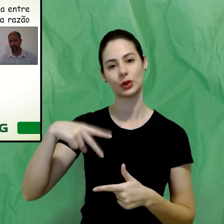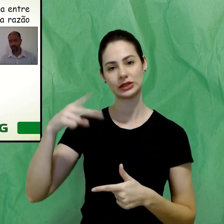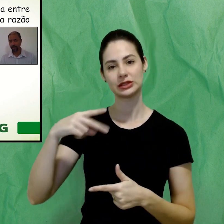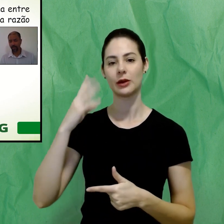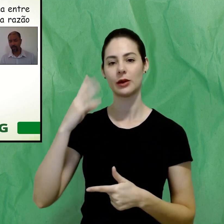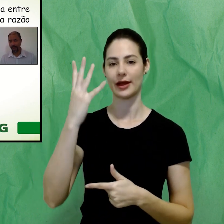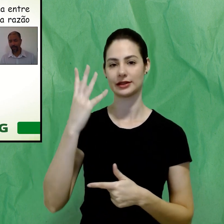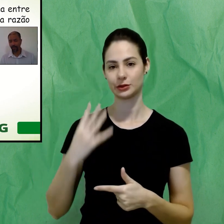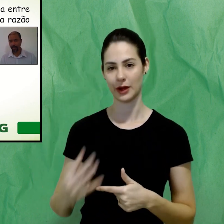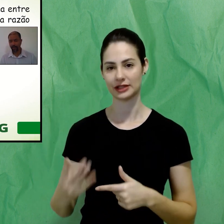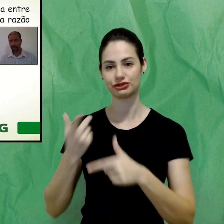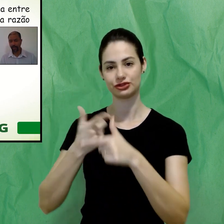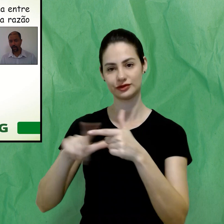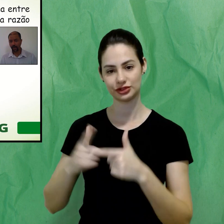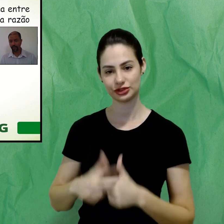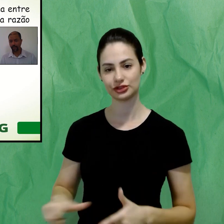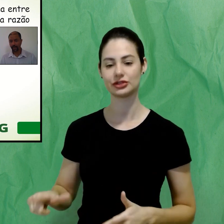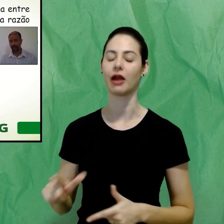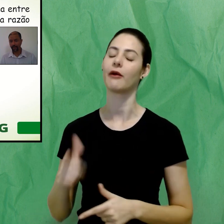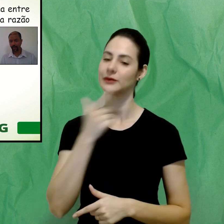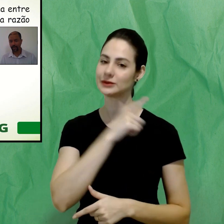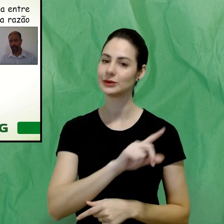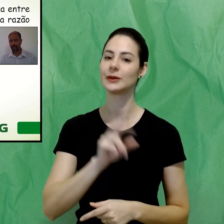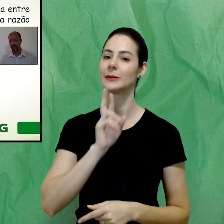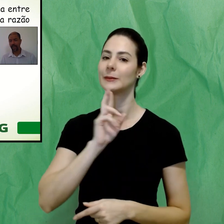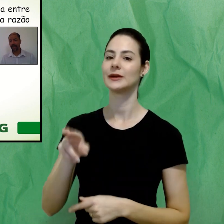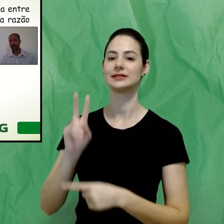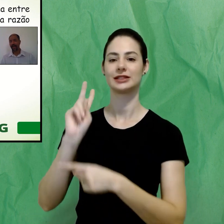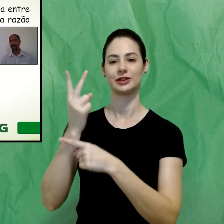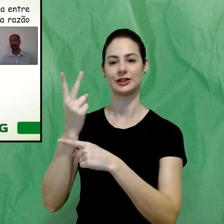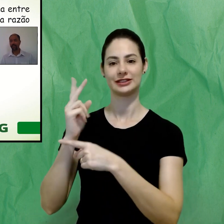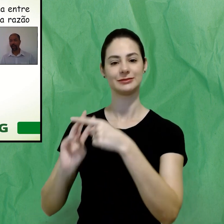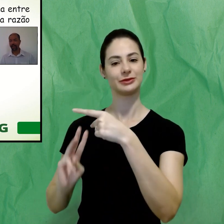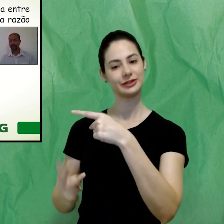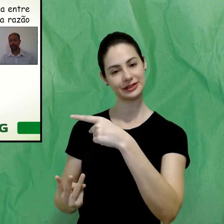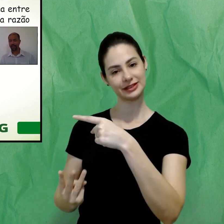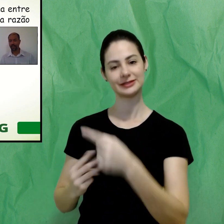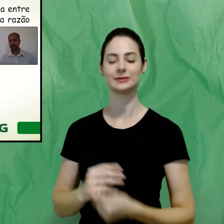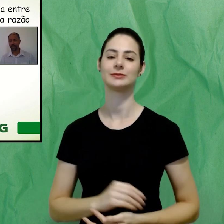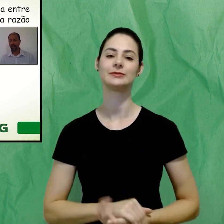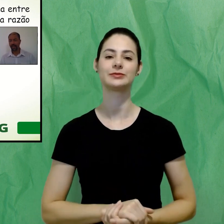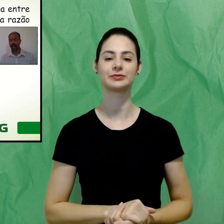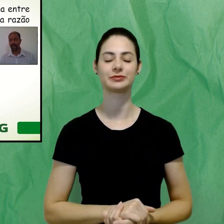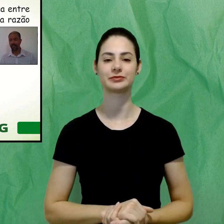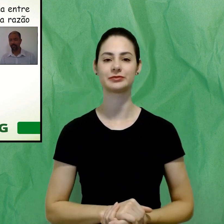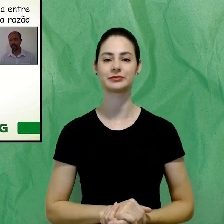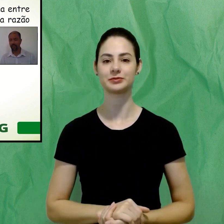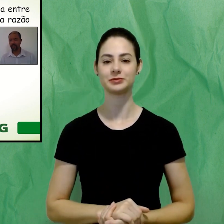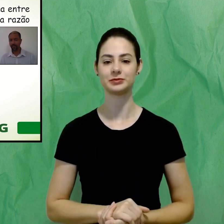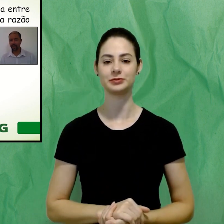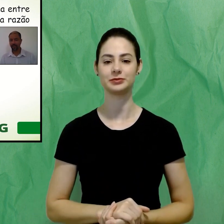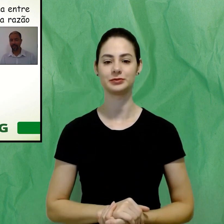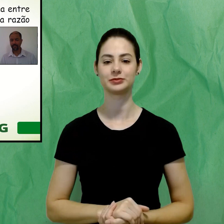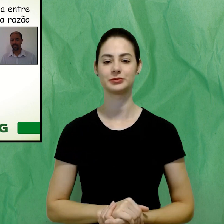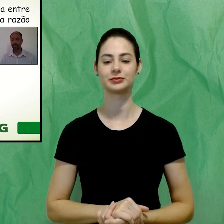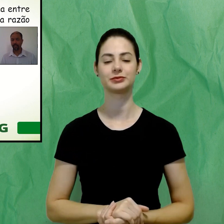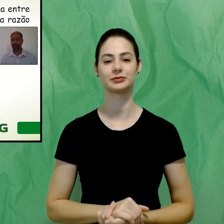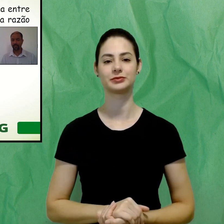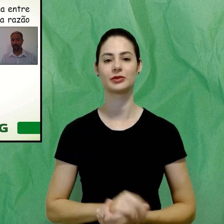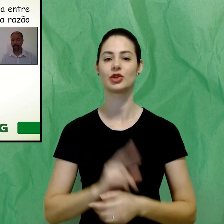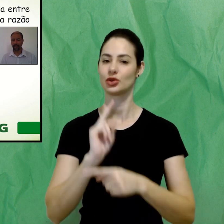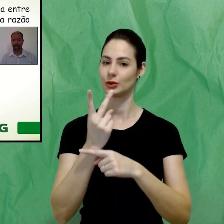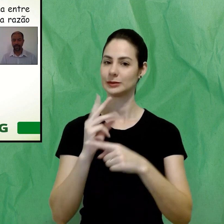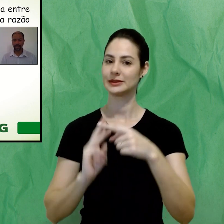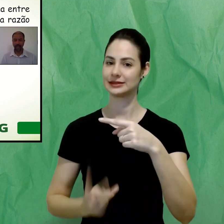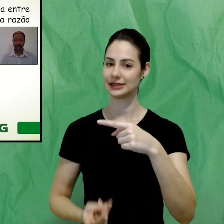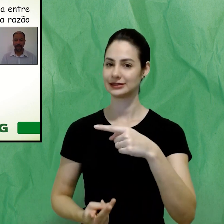dividir ambos por 4. Eu sei que 8 está para 12 é 2. É a razão 2 está para 3.